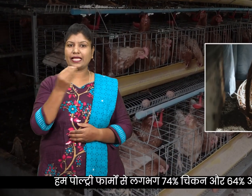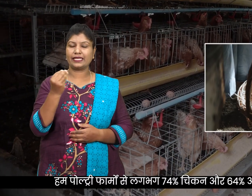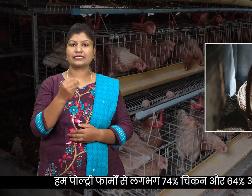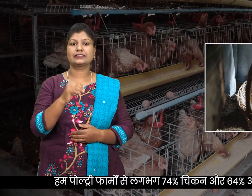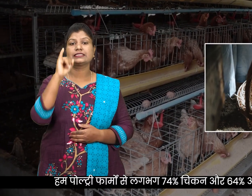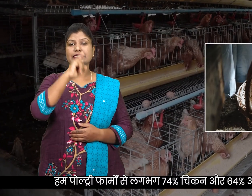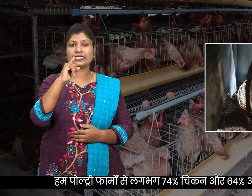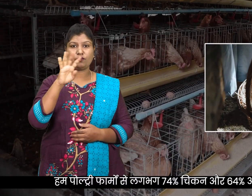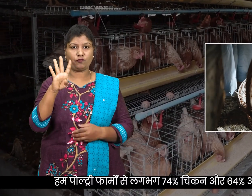हैं।